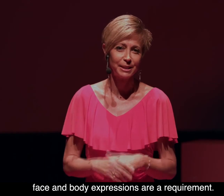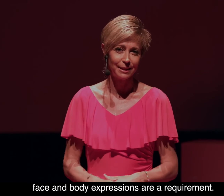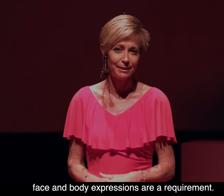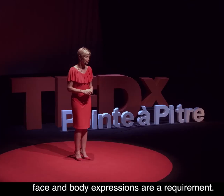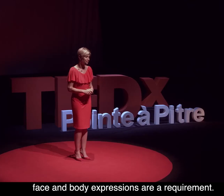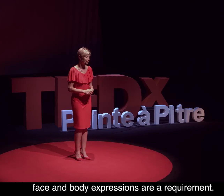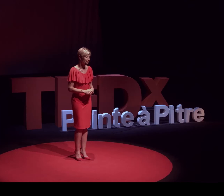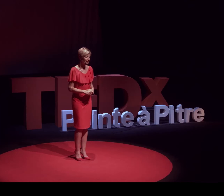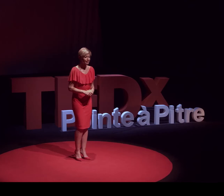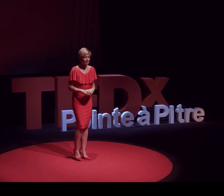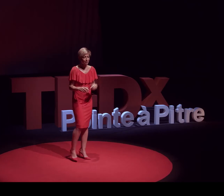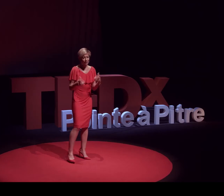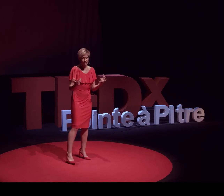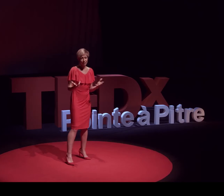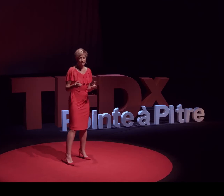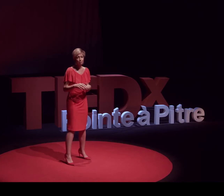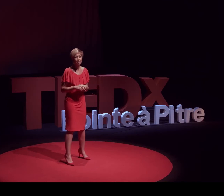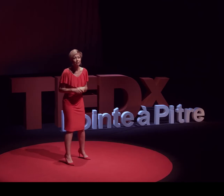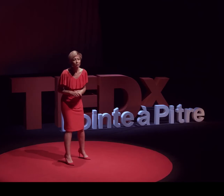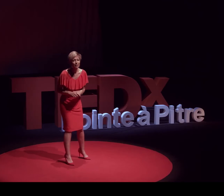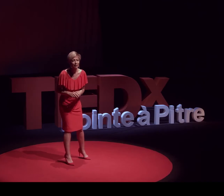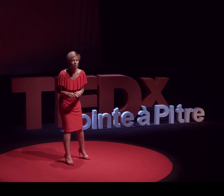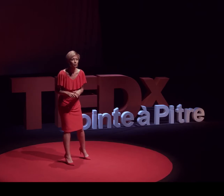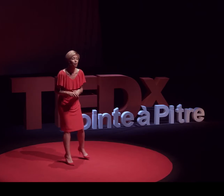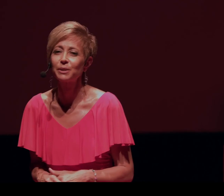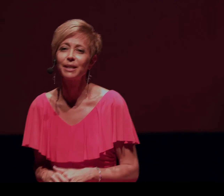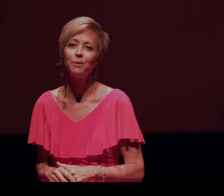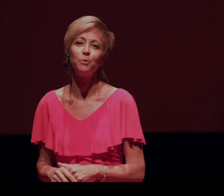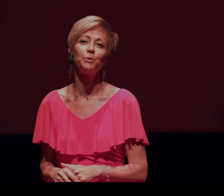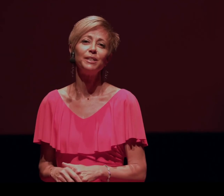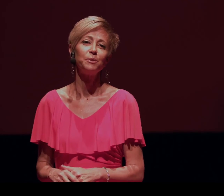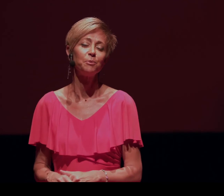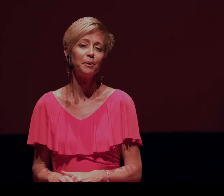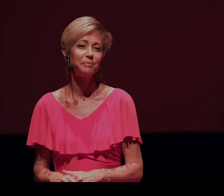essentielles. Le lâcher-prise est primordial pour rentrer dans le monde des sourds.